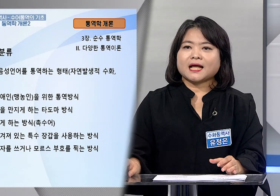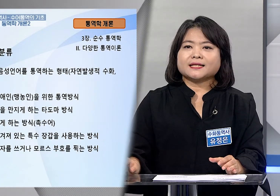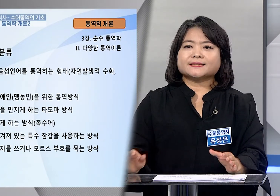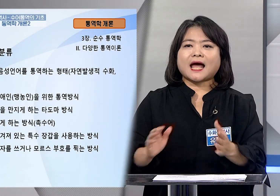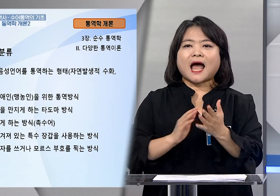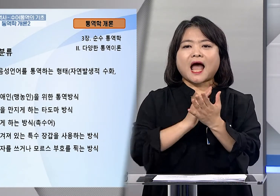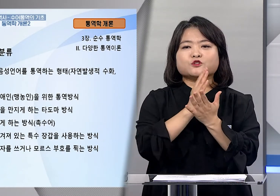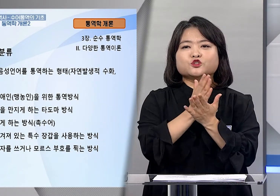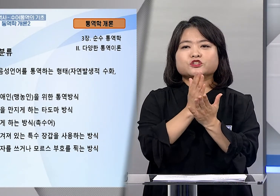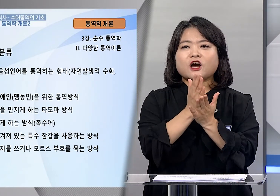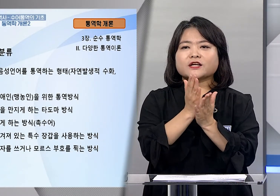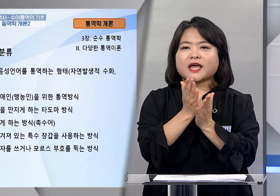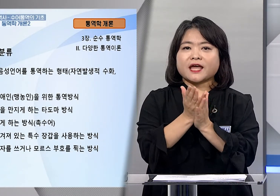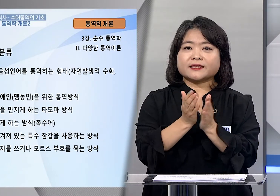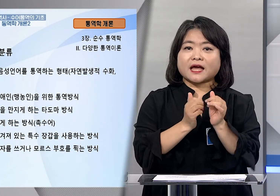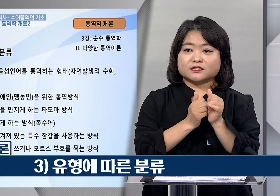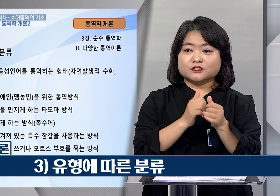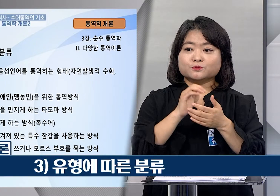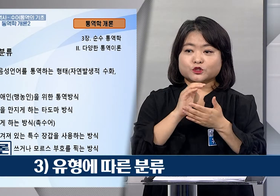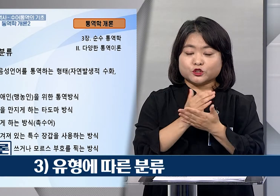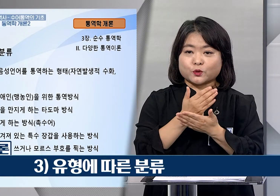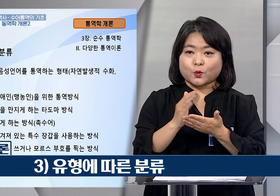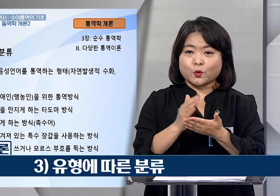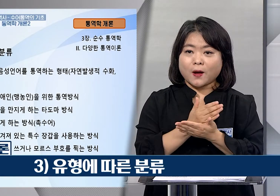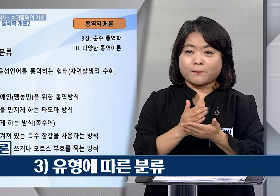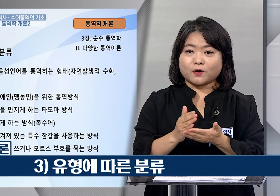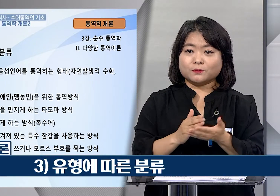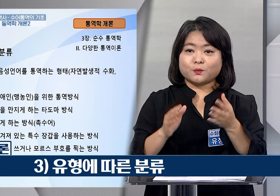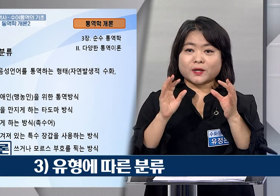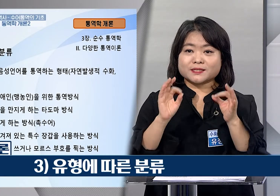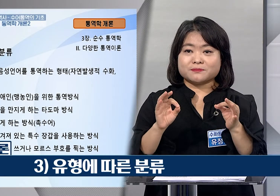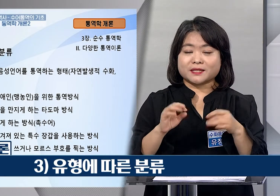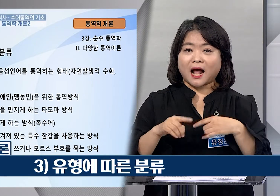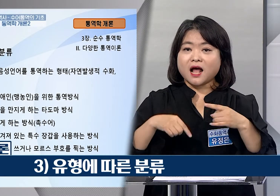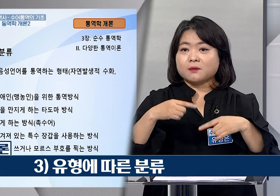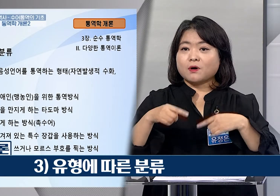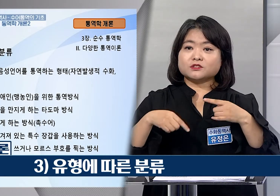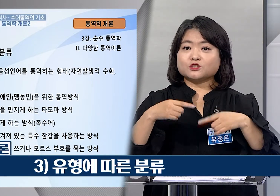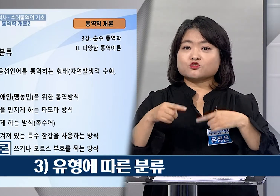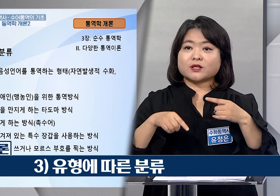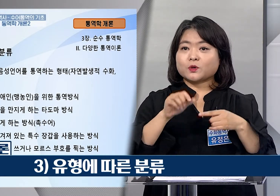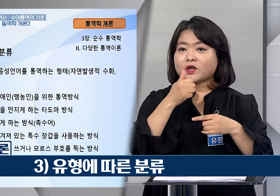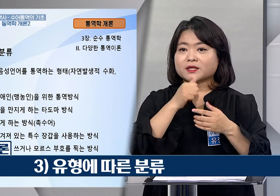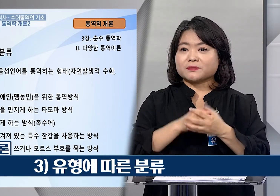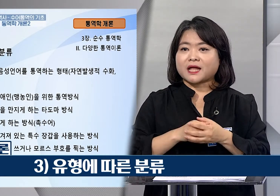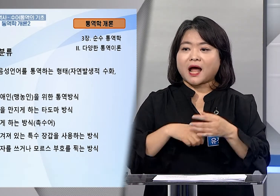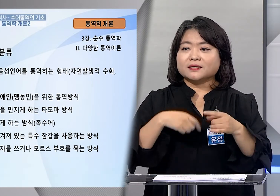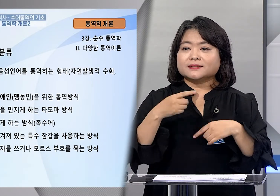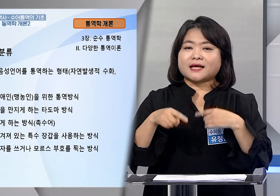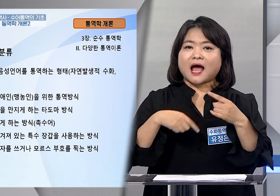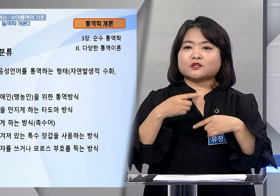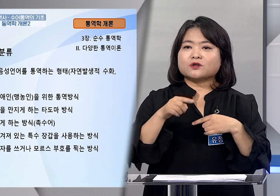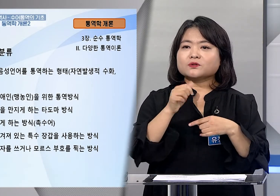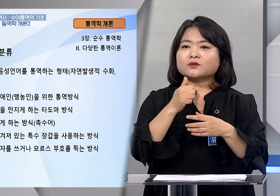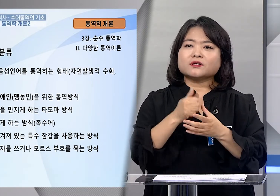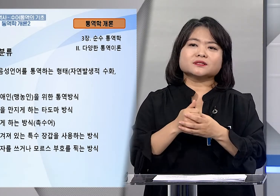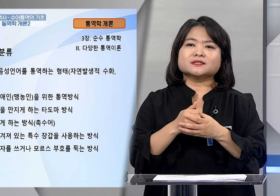자, 유형에 따른 분류로 한번 보겠습니다. 먼저는 수화 통역입니다. 자, 수화 통역은